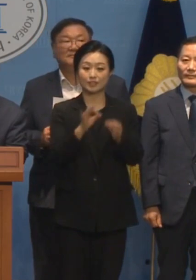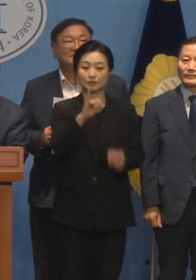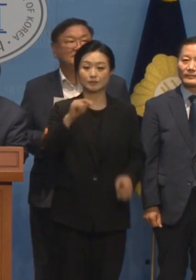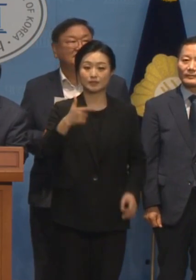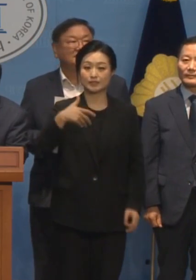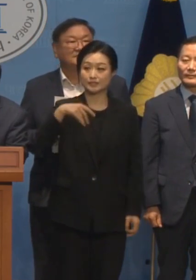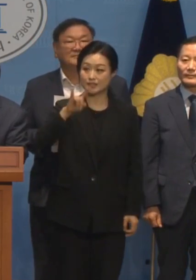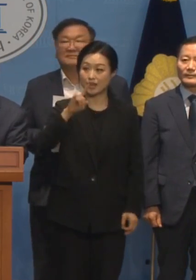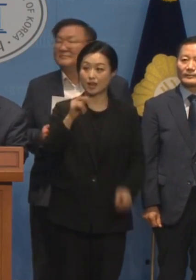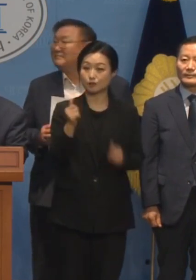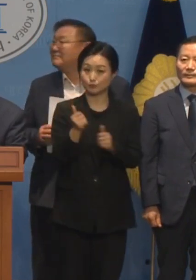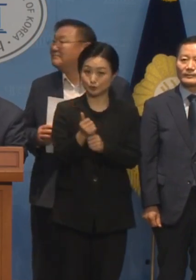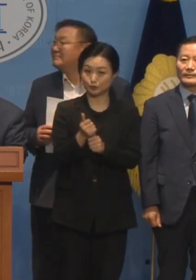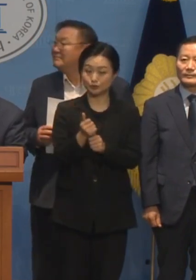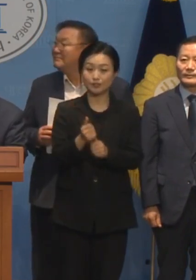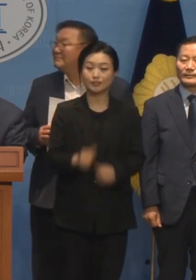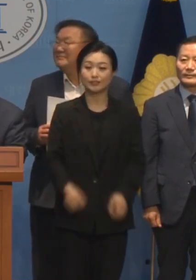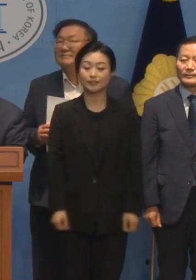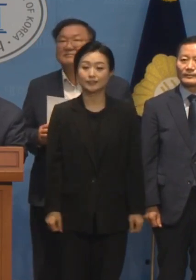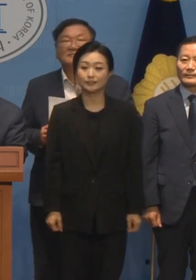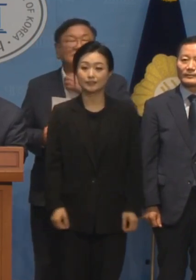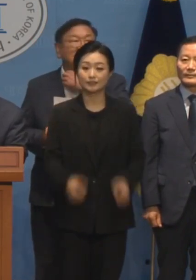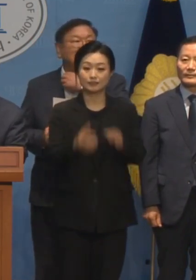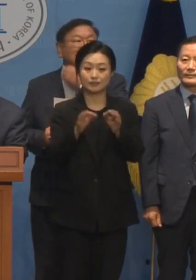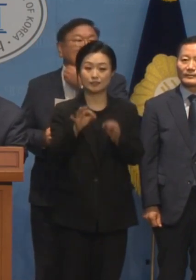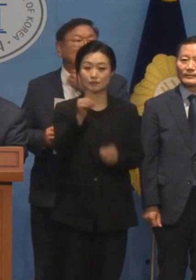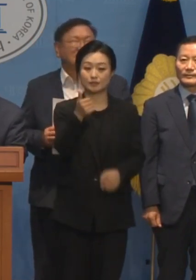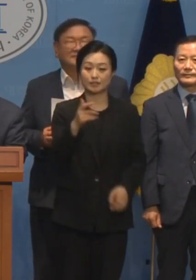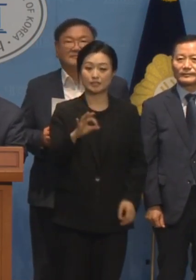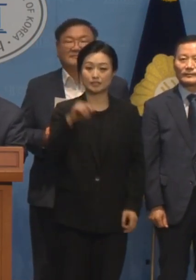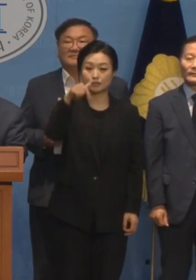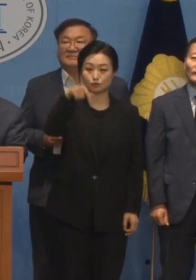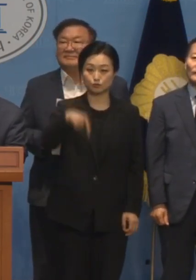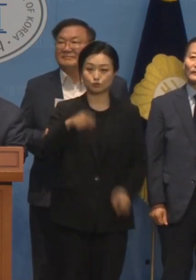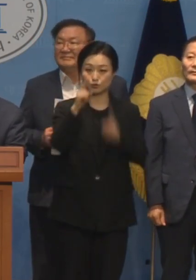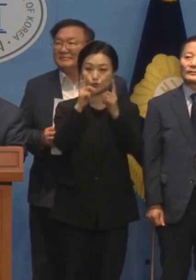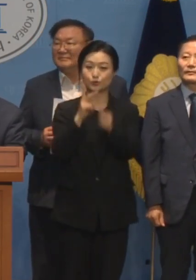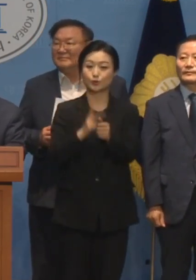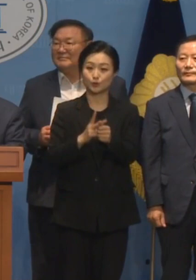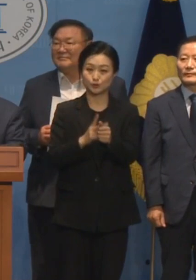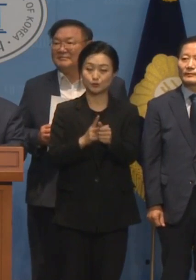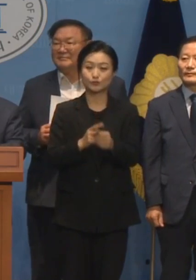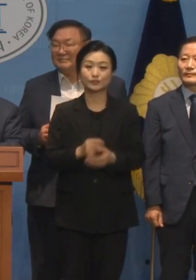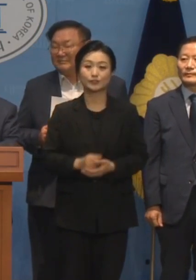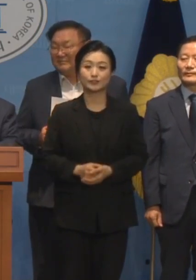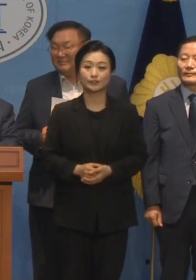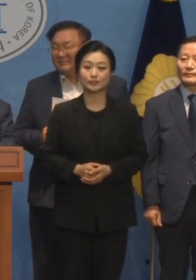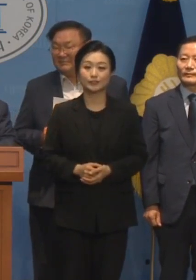김인재 부의장님 오셨습니다. 김흥국 교수님 오셨습니다.